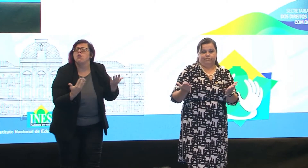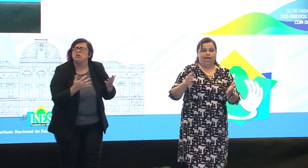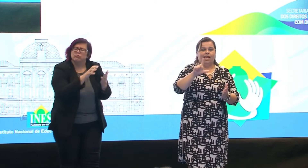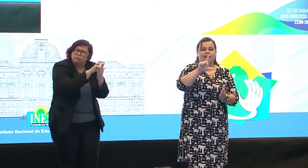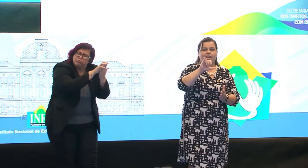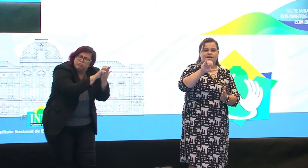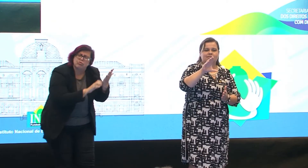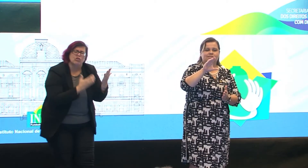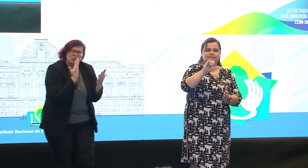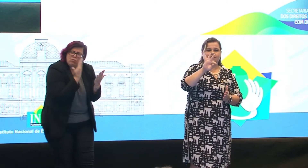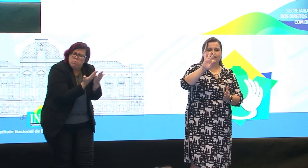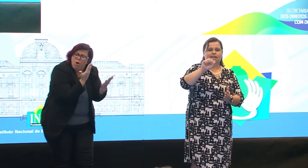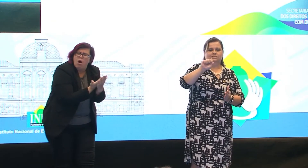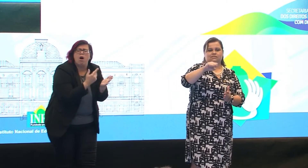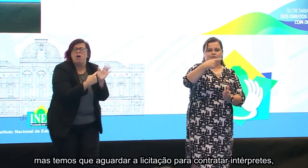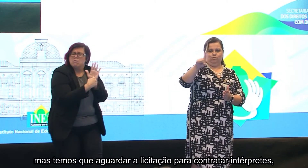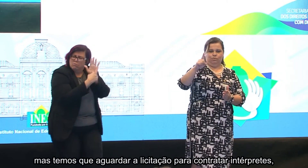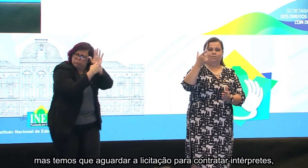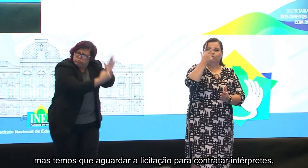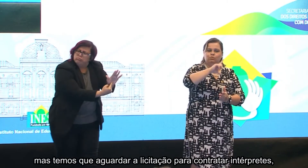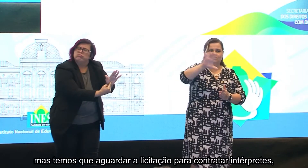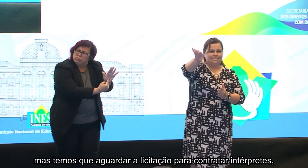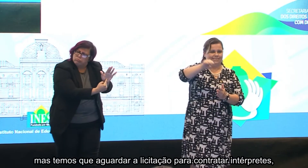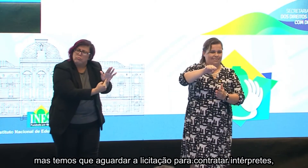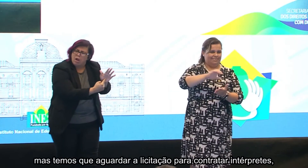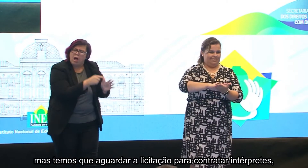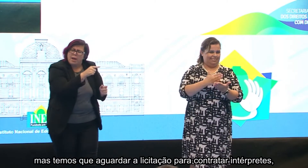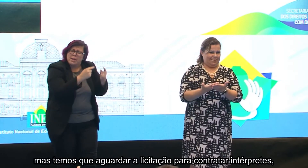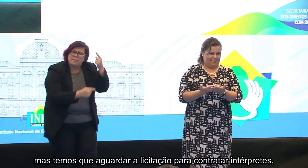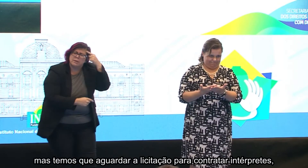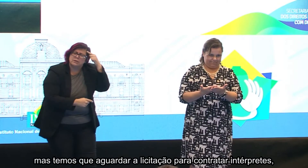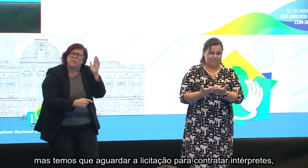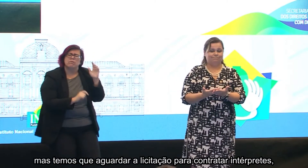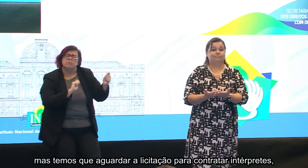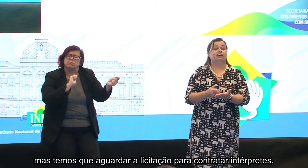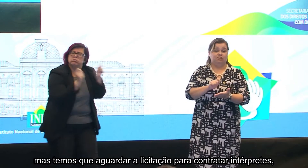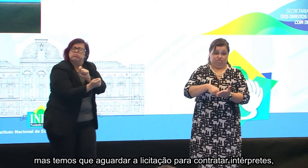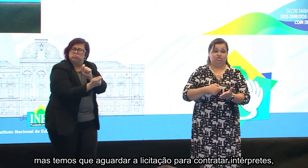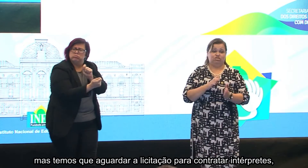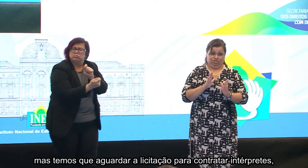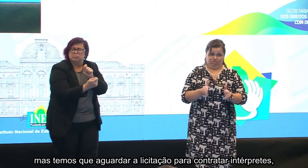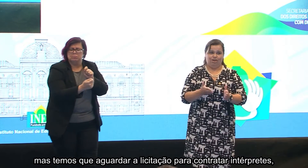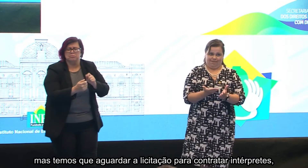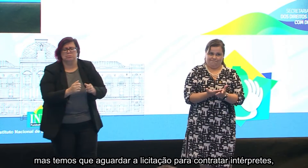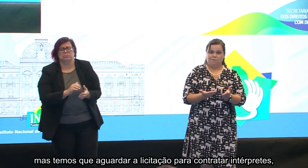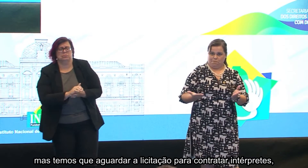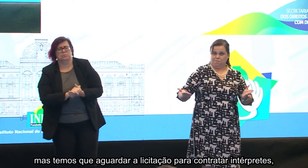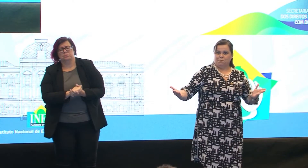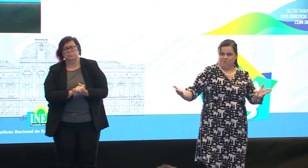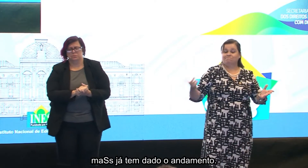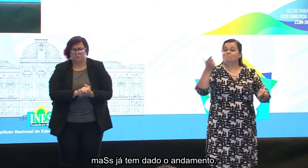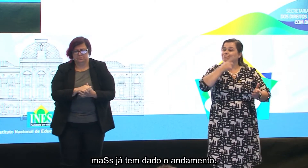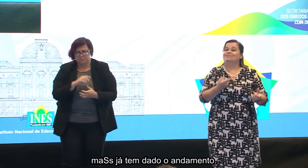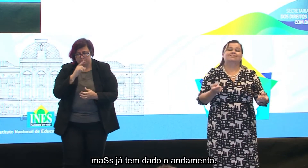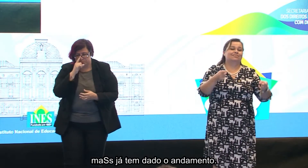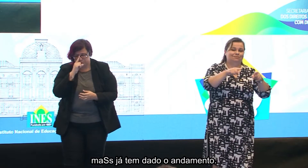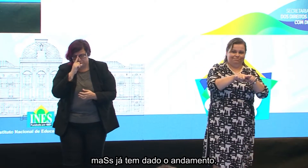que a gente está tentando, mas temos que aguardar a licitação para conseguir a contratação de intérpretes, mas já tem